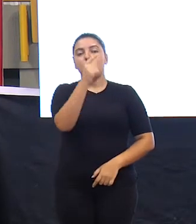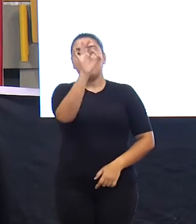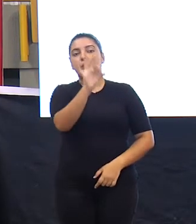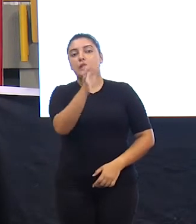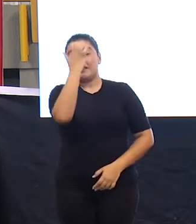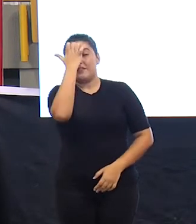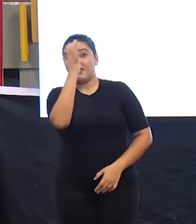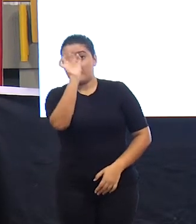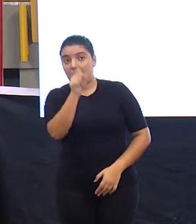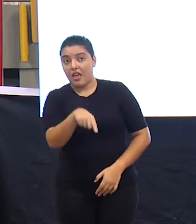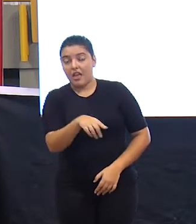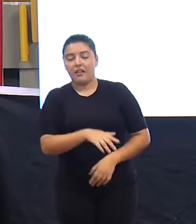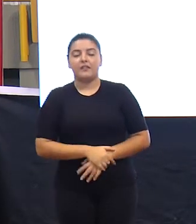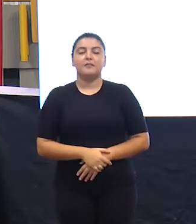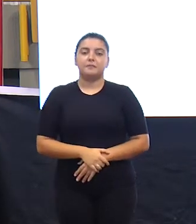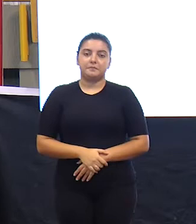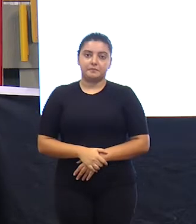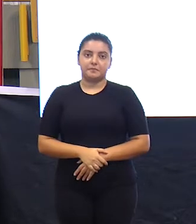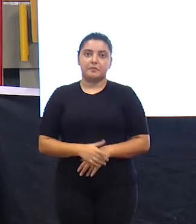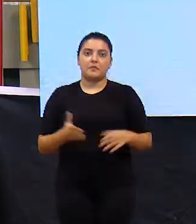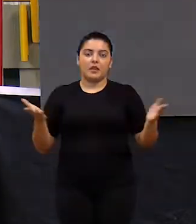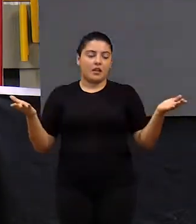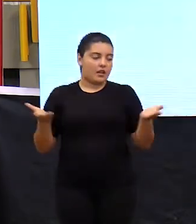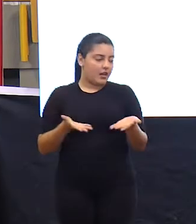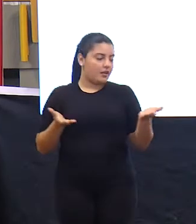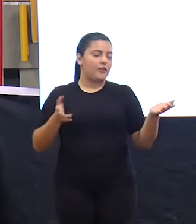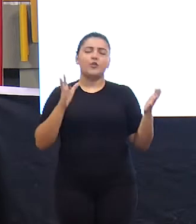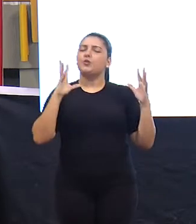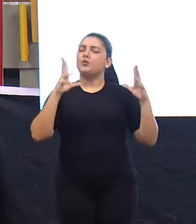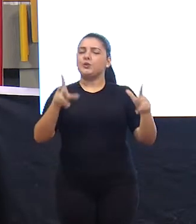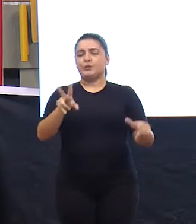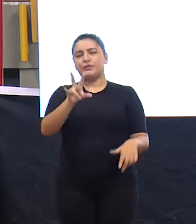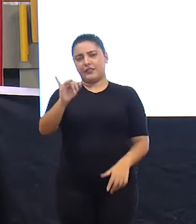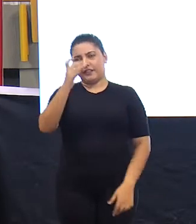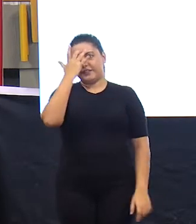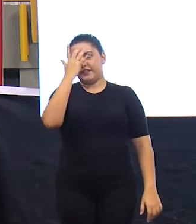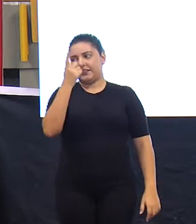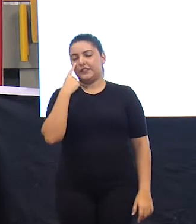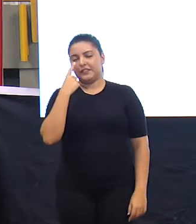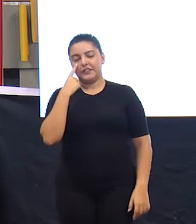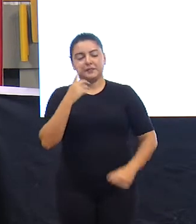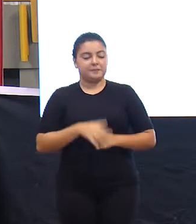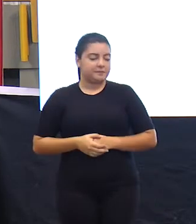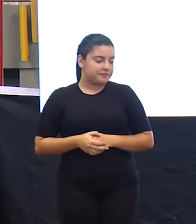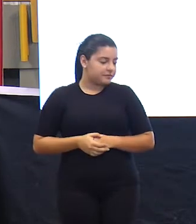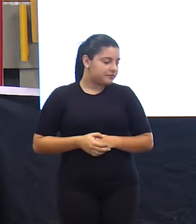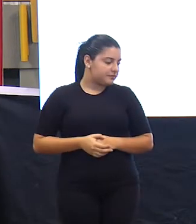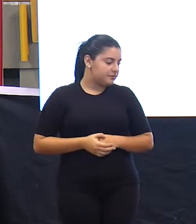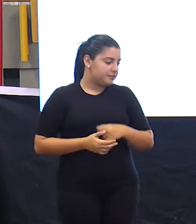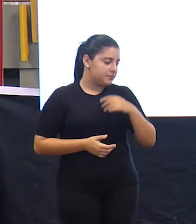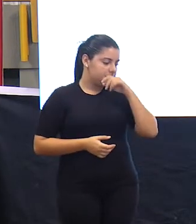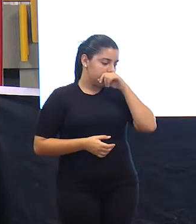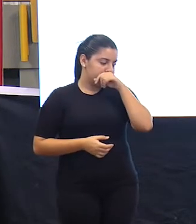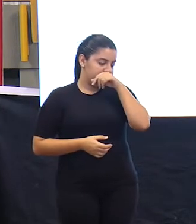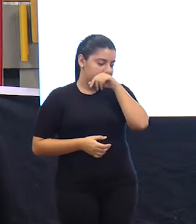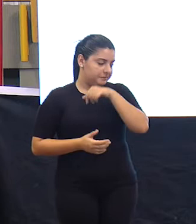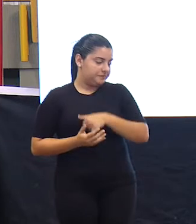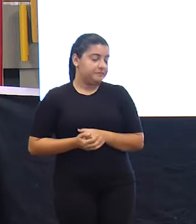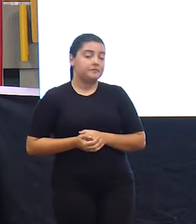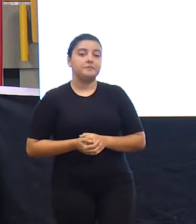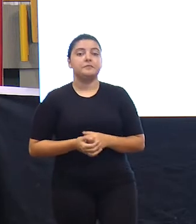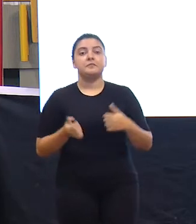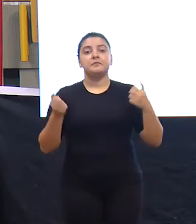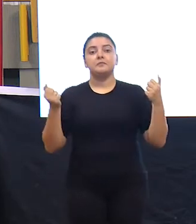1% é fácil ou não é? Pois vocês vão ver que vai ficar tudo fácil. Chegou a hora. O que nós vamos